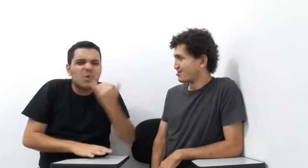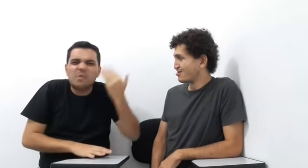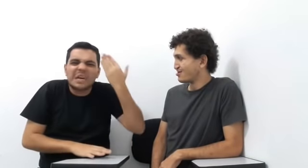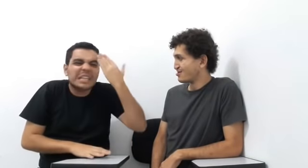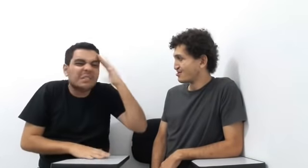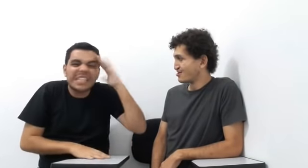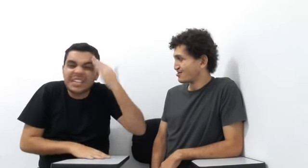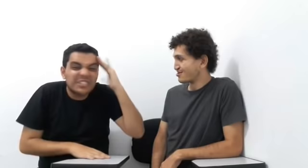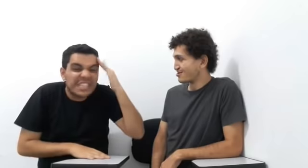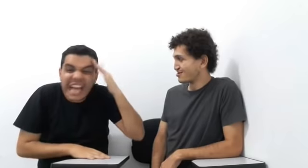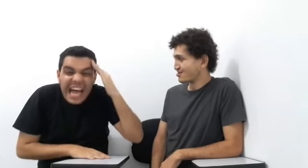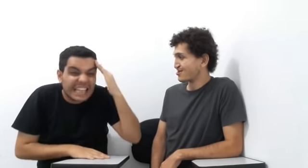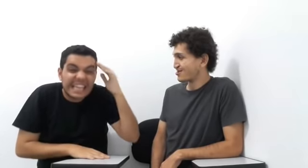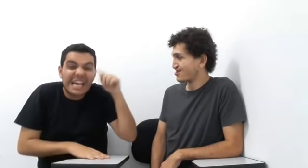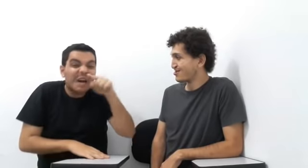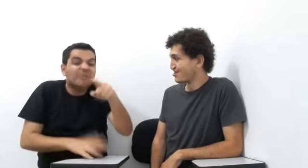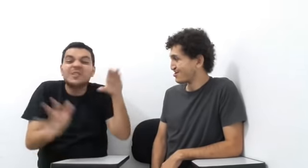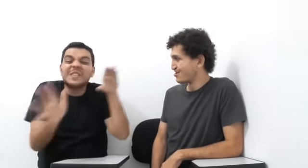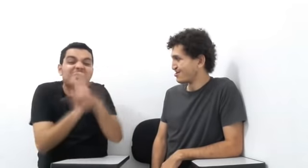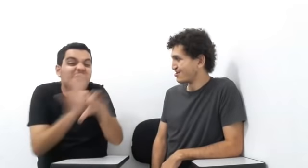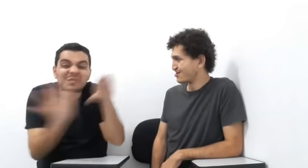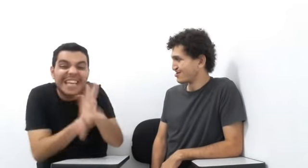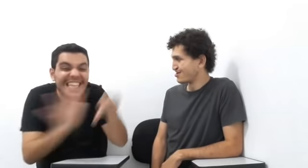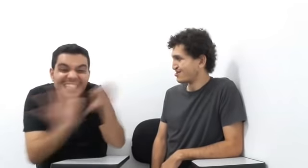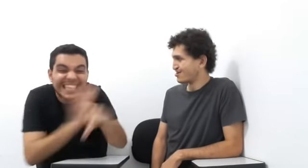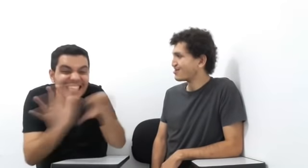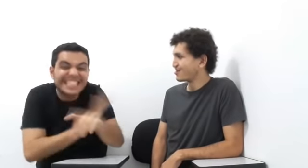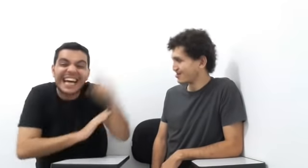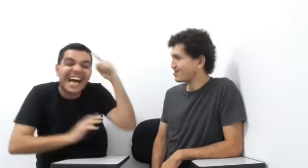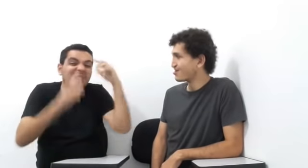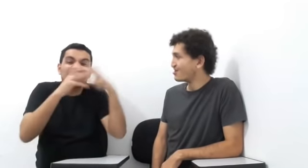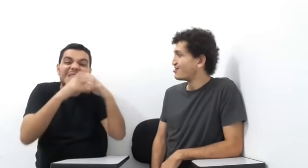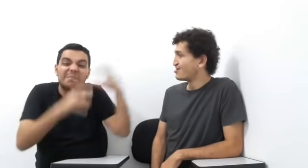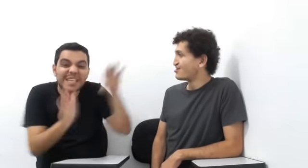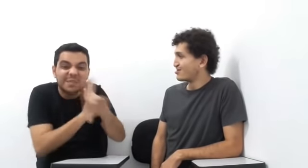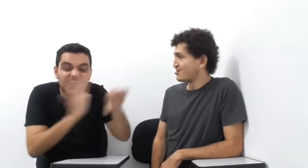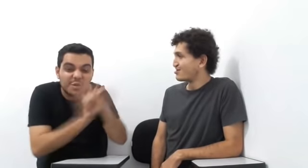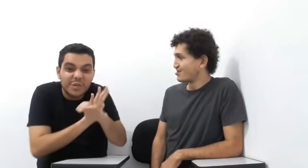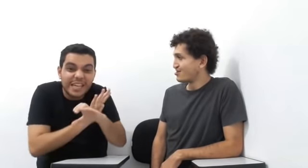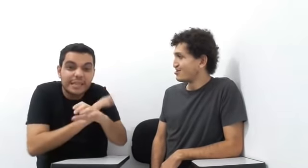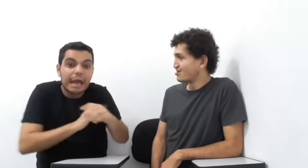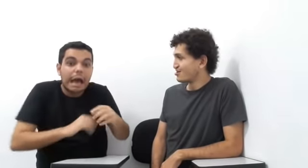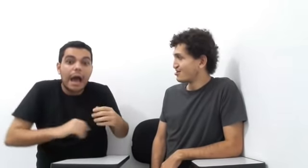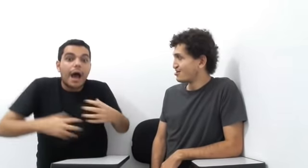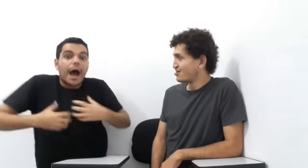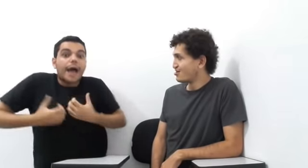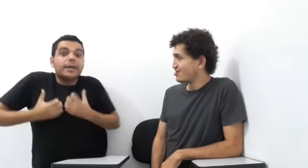desculpa, não entendi nada. Você é português sinalizado, você pensa em português. Aí eu...